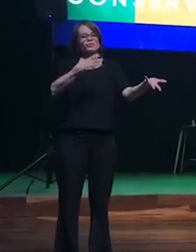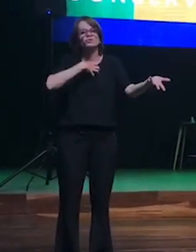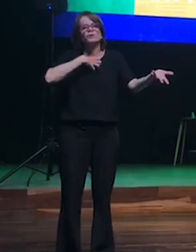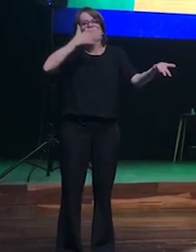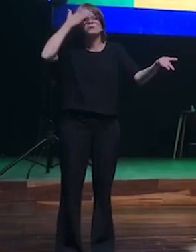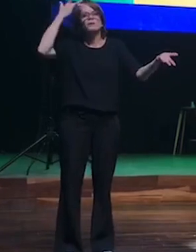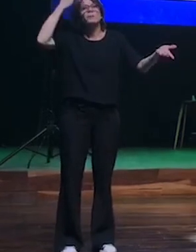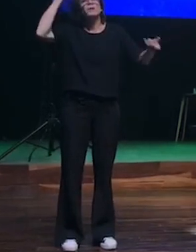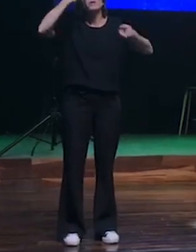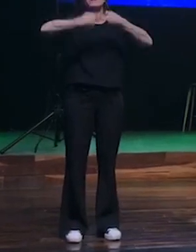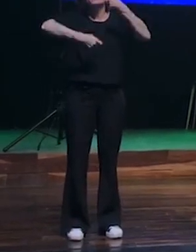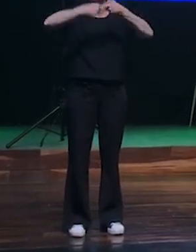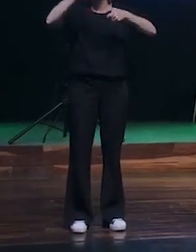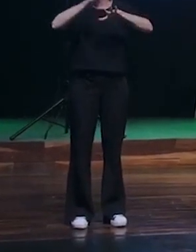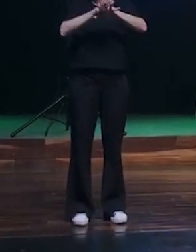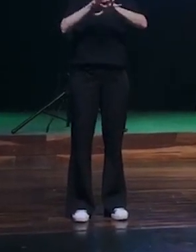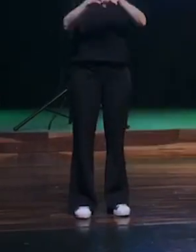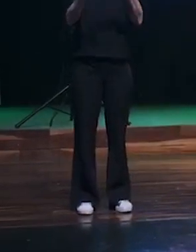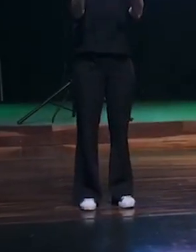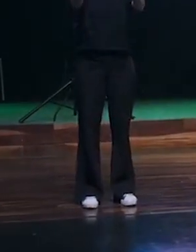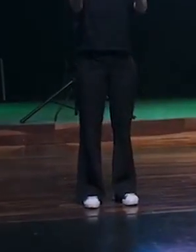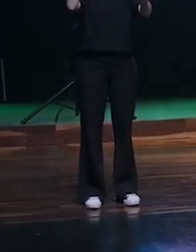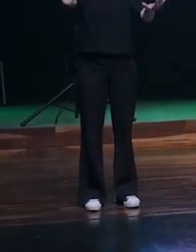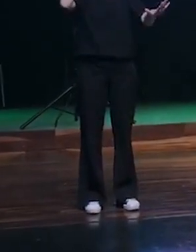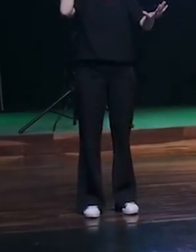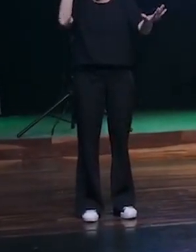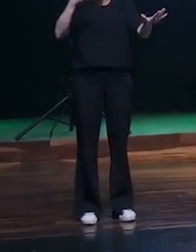Posso falar de um jeito bem sutil?